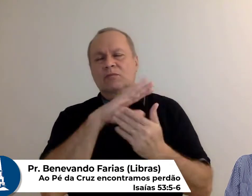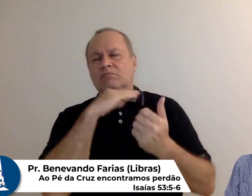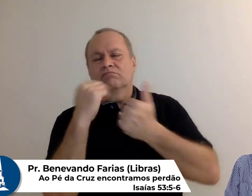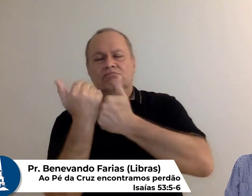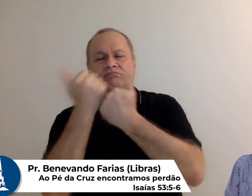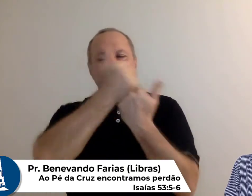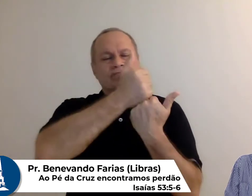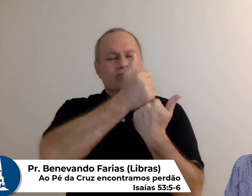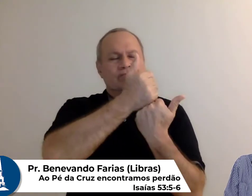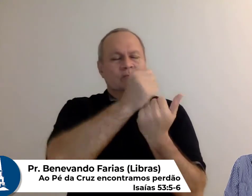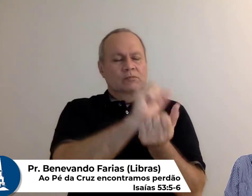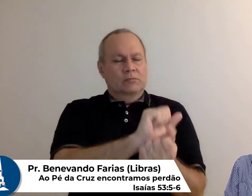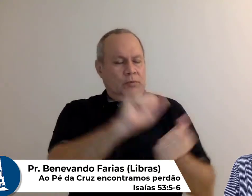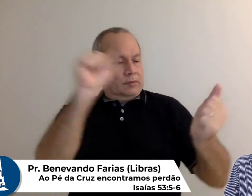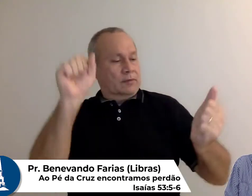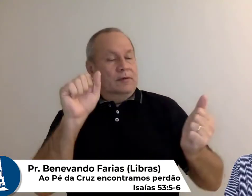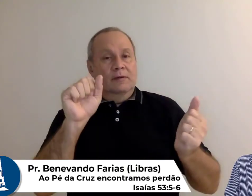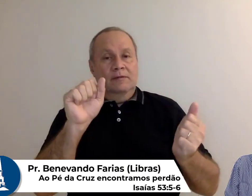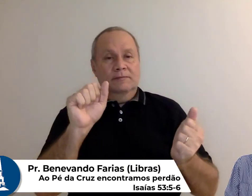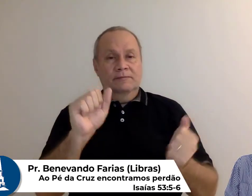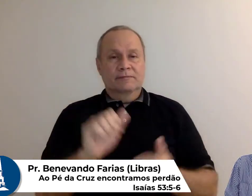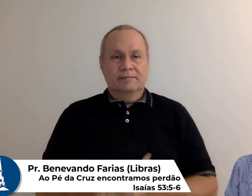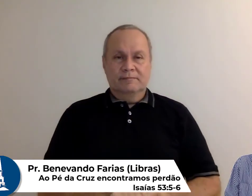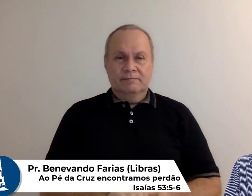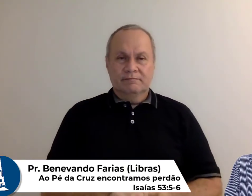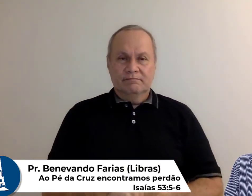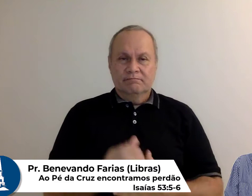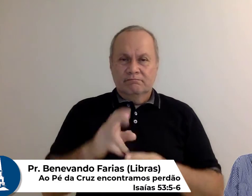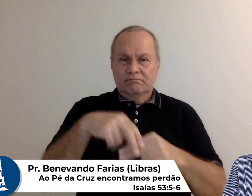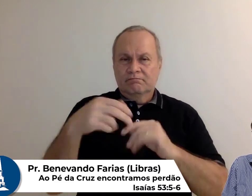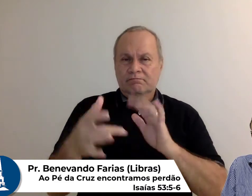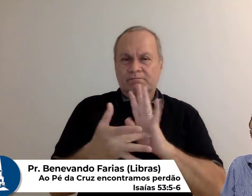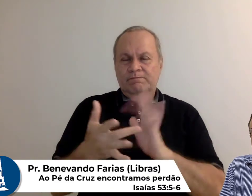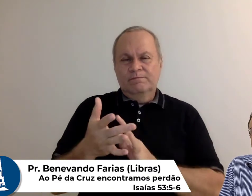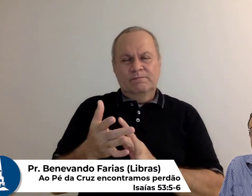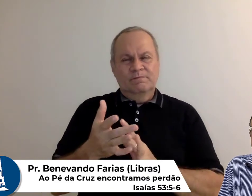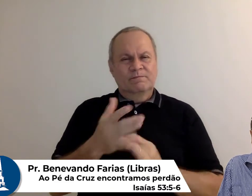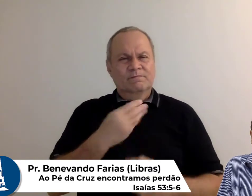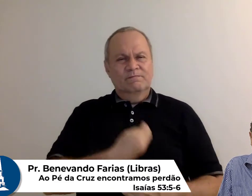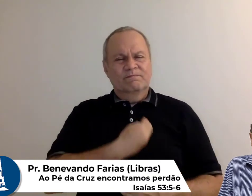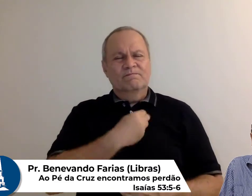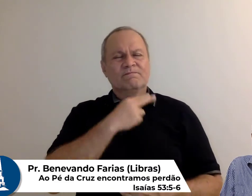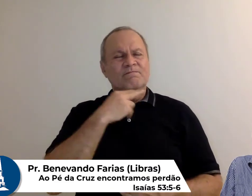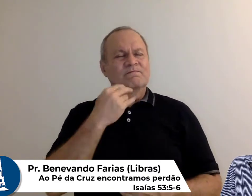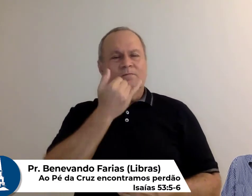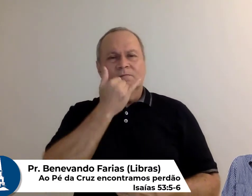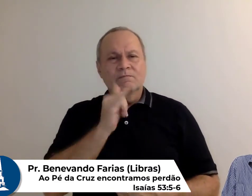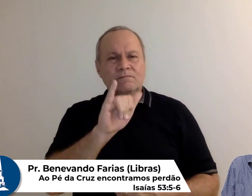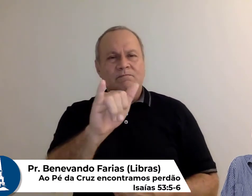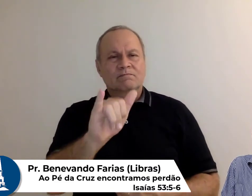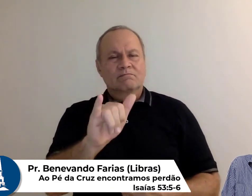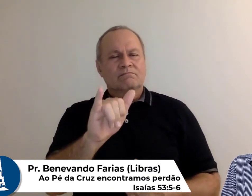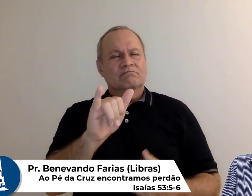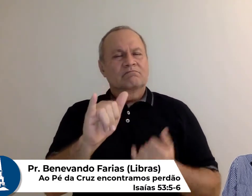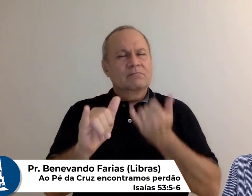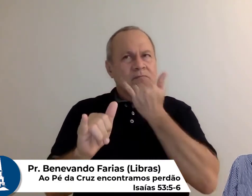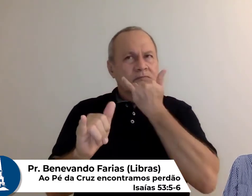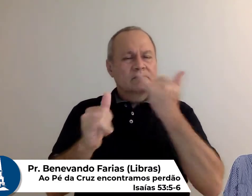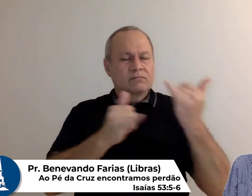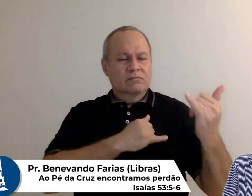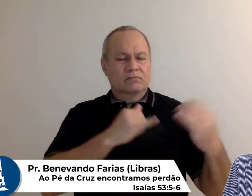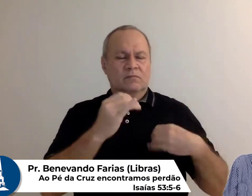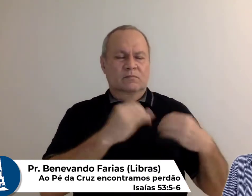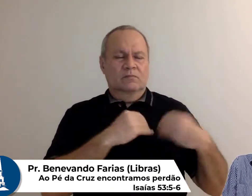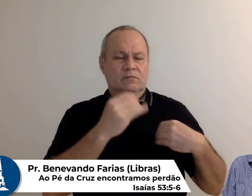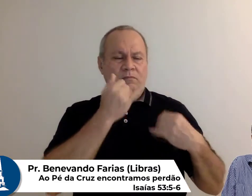Jesus foi e ainda é suficiente para dar o perdão da dívida, o perdão dos